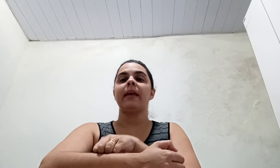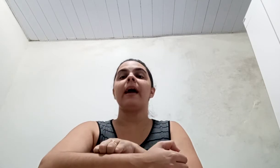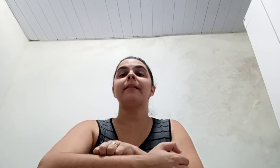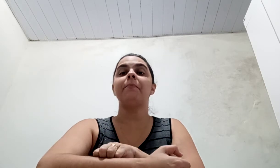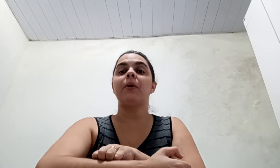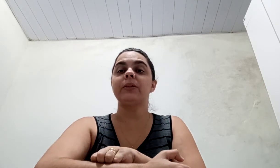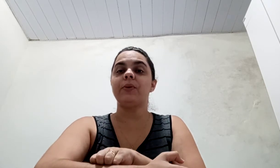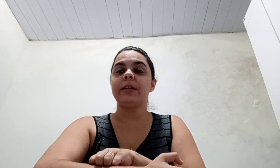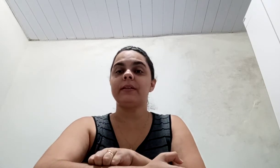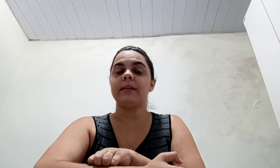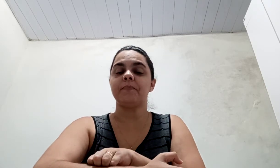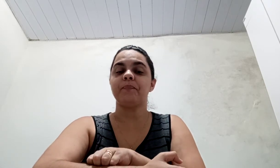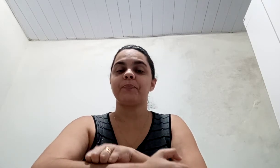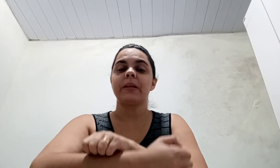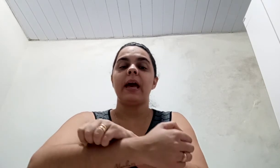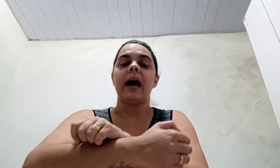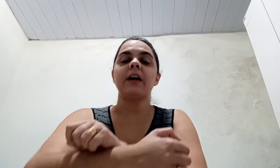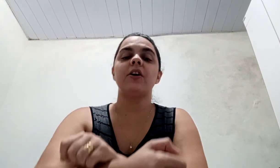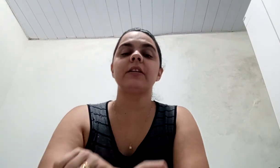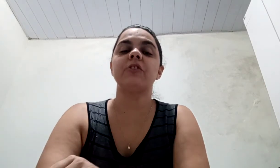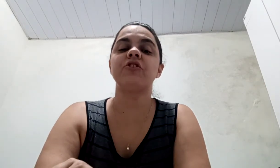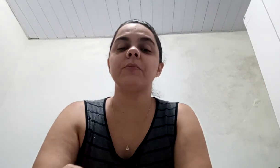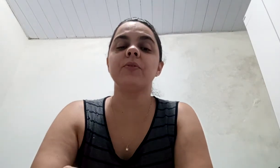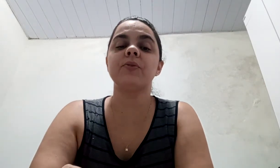é de boa noite. Agora nós temos